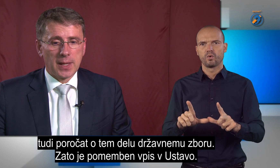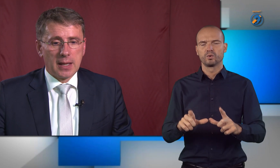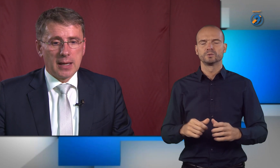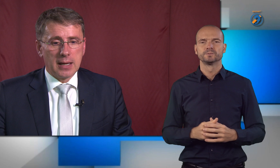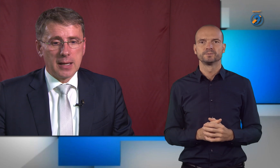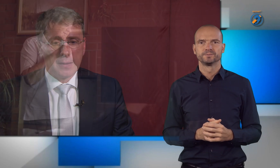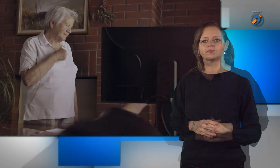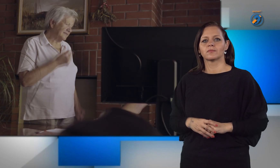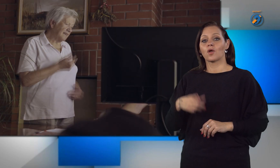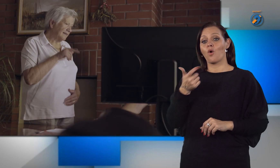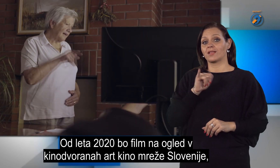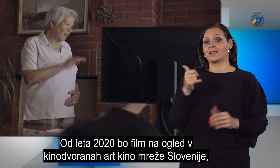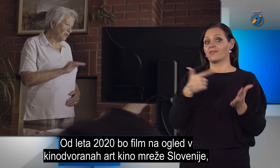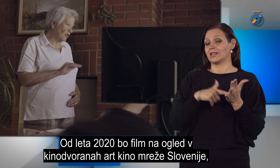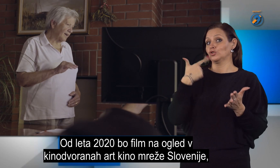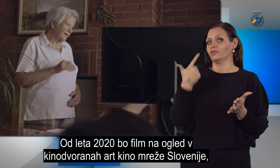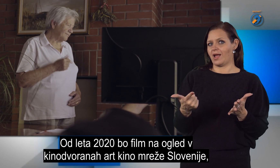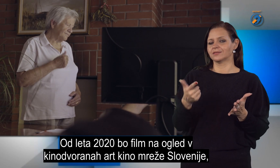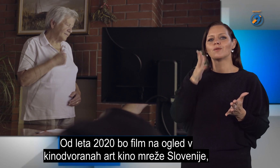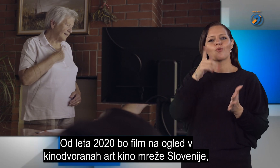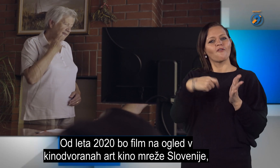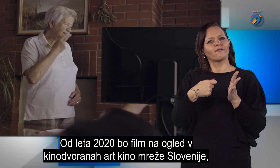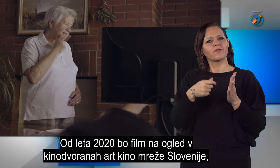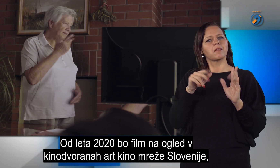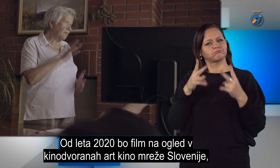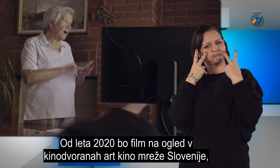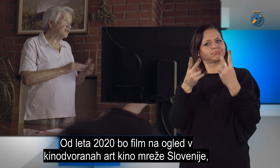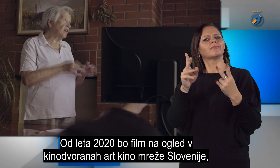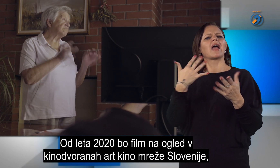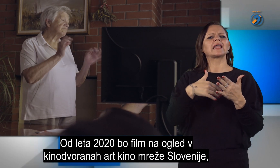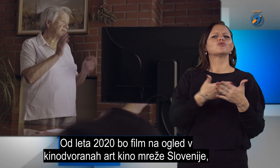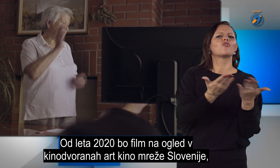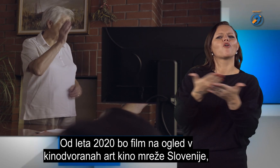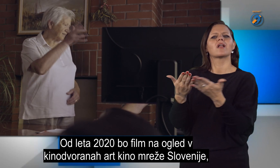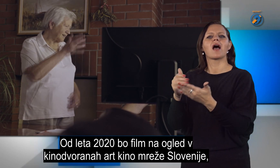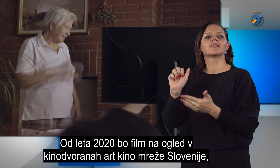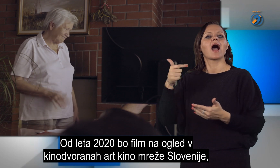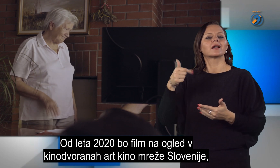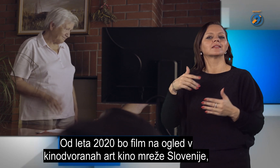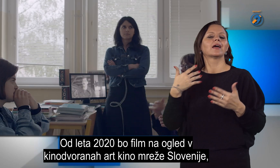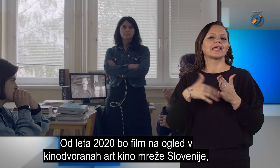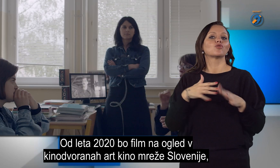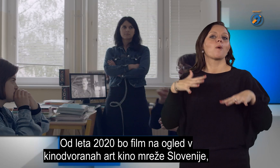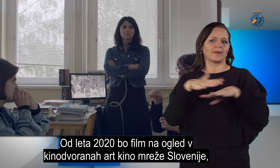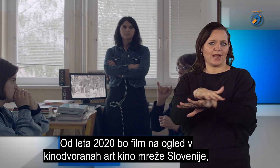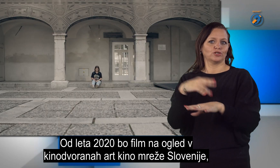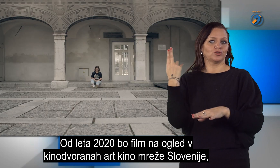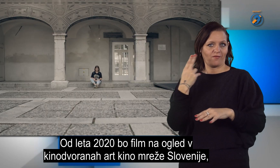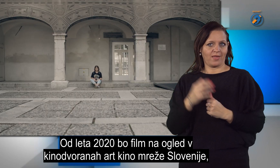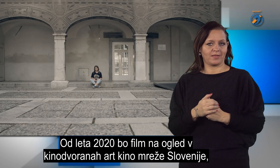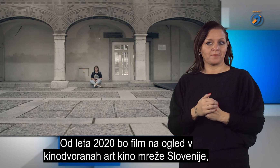ustavo. Od leta 2020 bo film na ogled v kinodvoranah Art Kino mreže